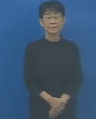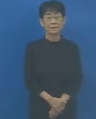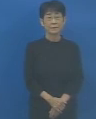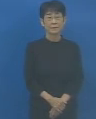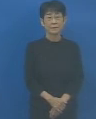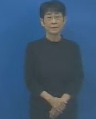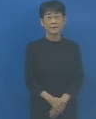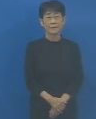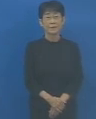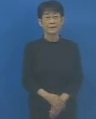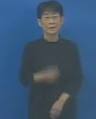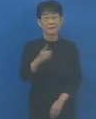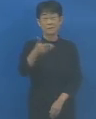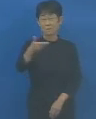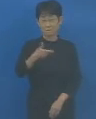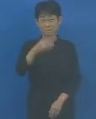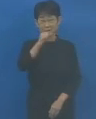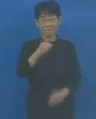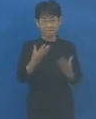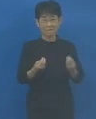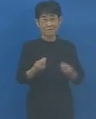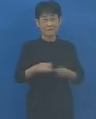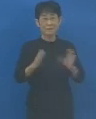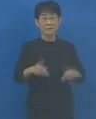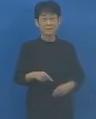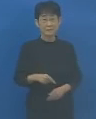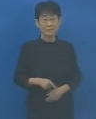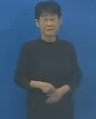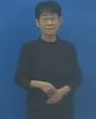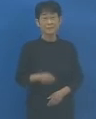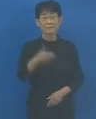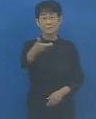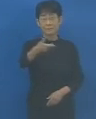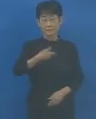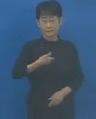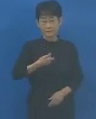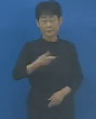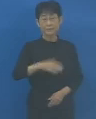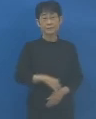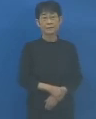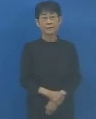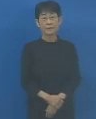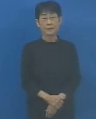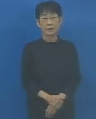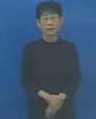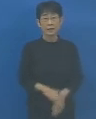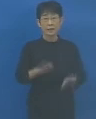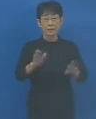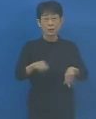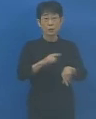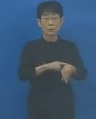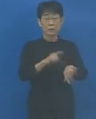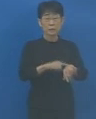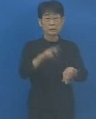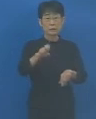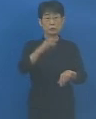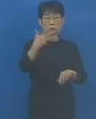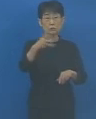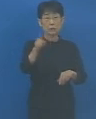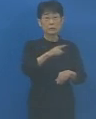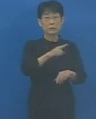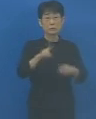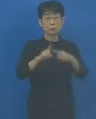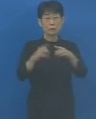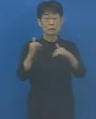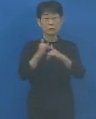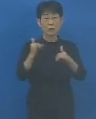一問で終わったらいいですけどね。 先生、NHK の村上です。今日は28人、まあ、過去2番目に多い数の